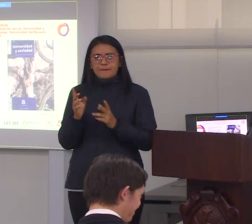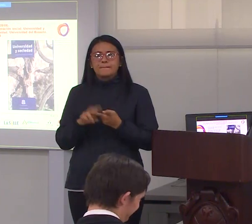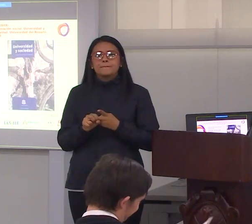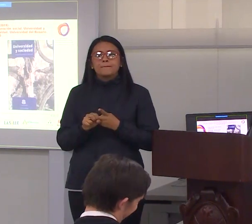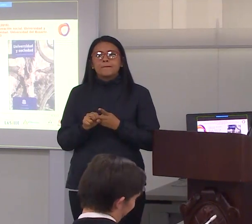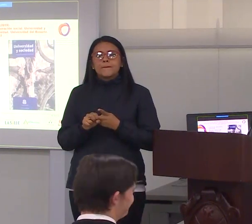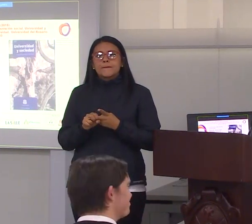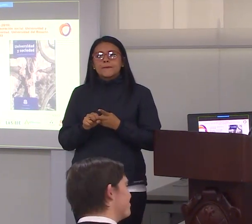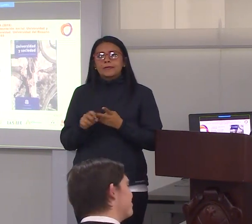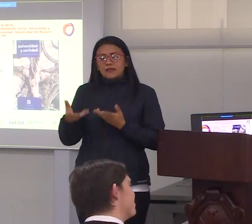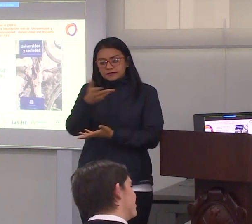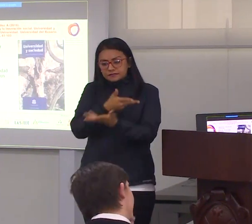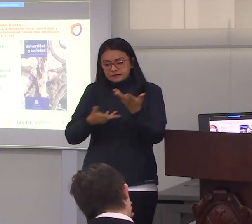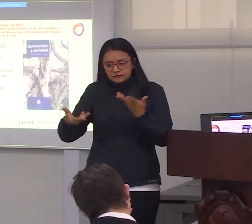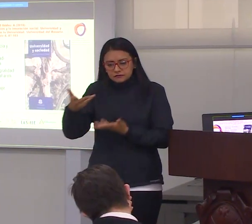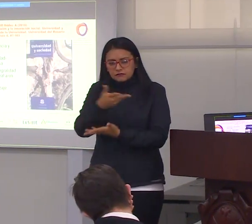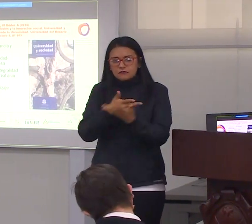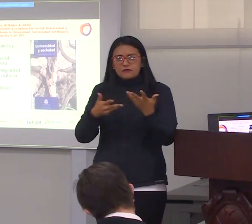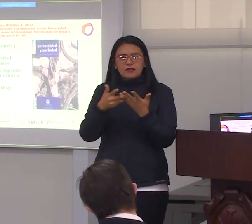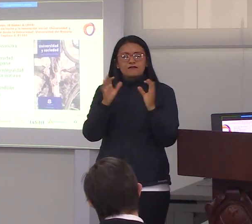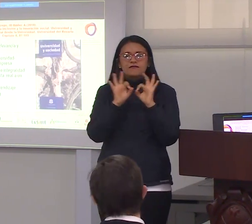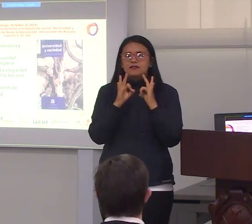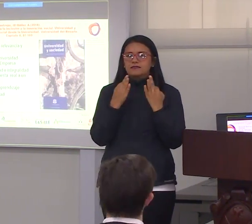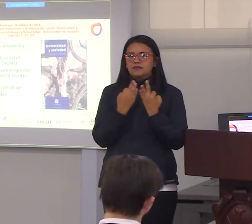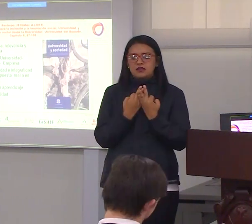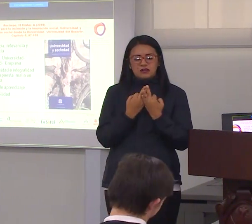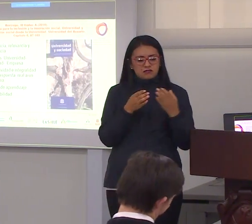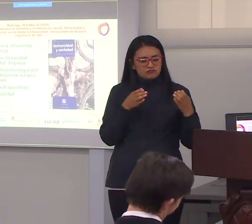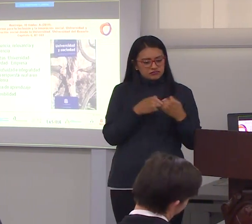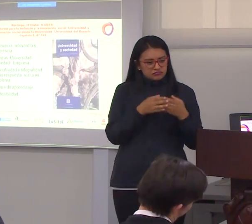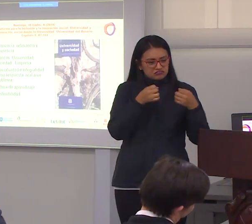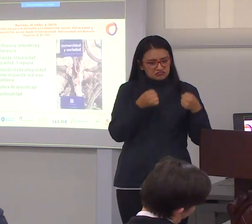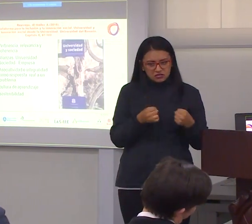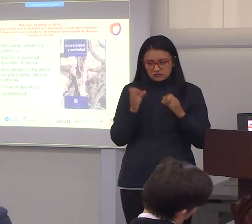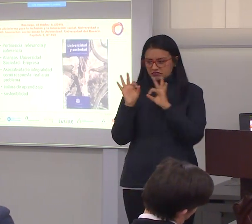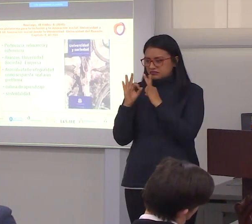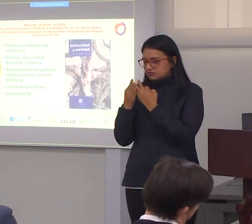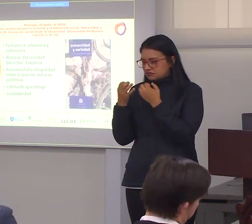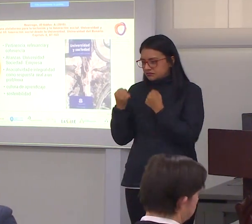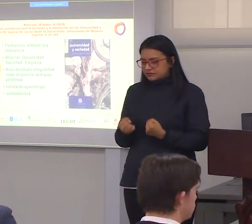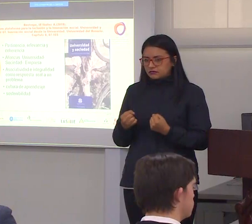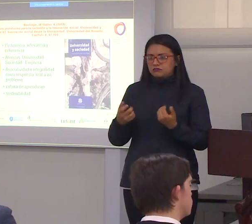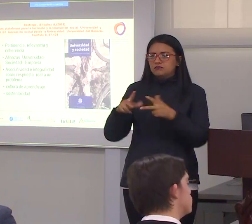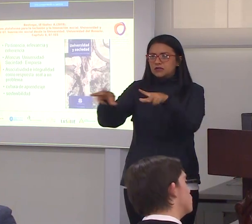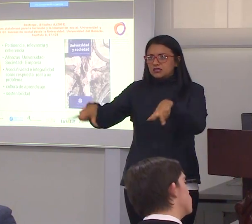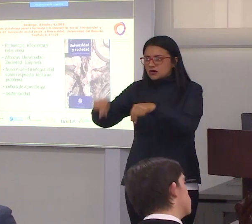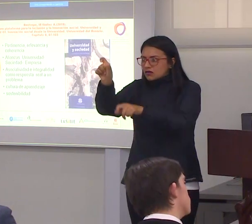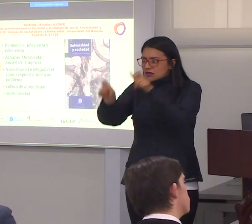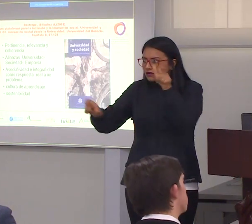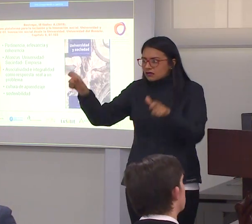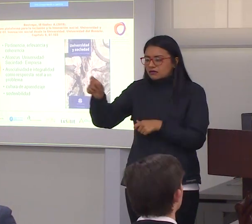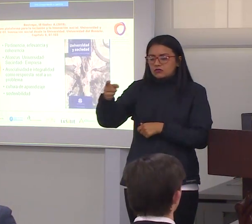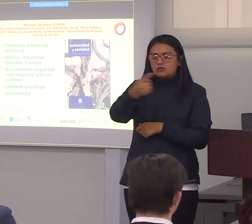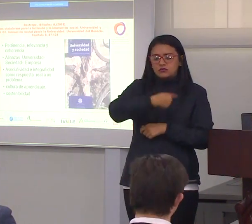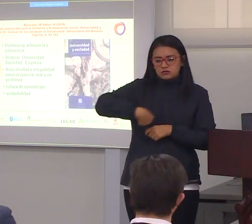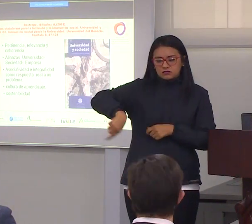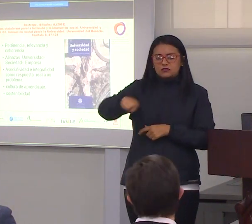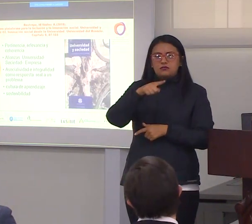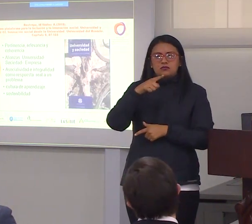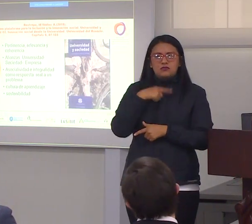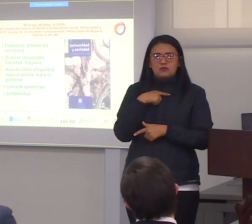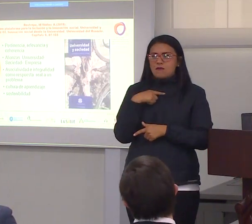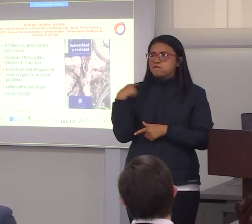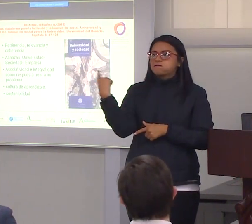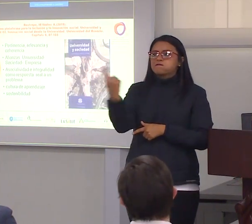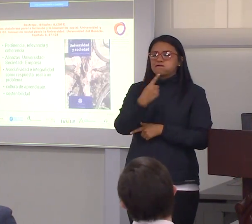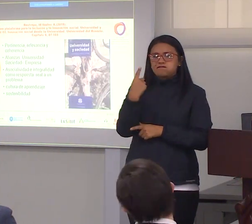asociatividad que es fundamental, las familias organizadas, la sociedad civil, somos los que finalmente a nivel del mundo